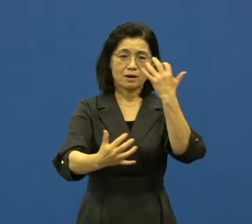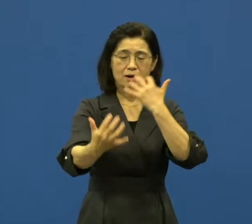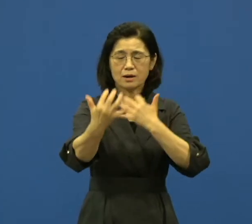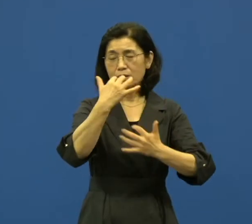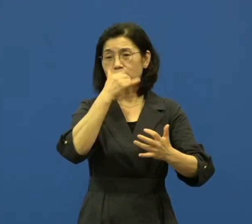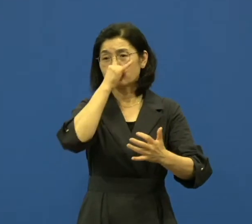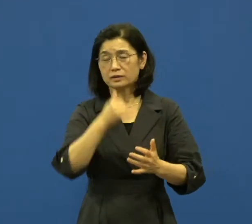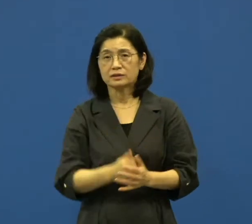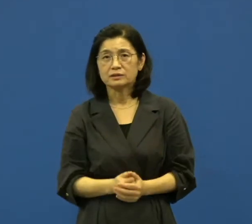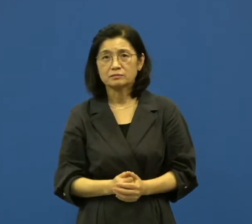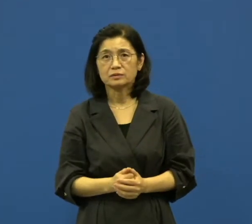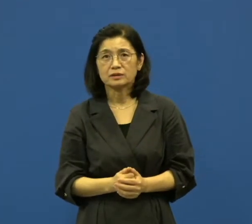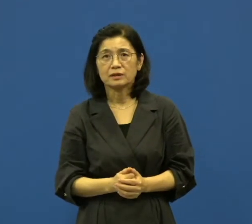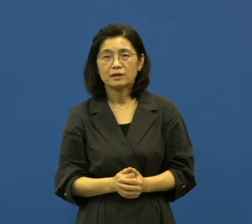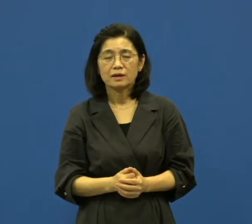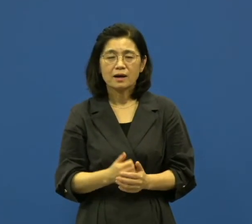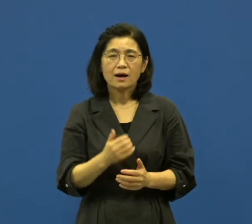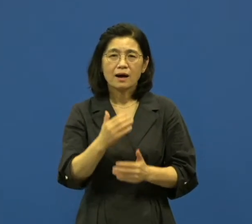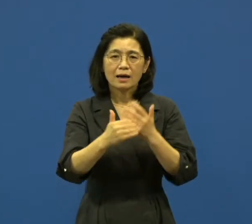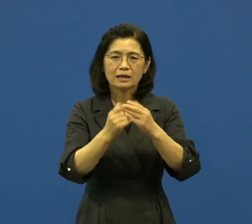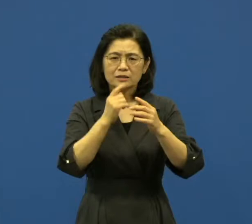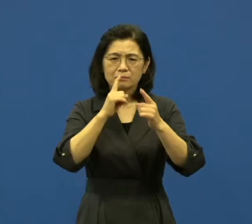자리가 그러므로 전쟁입니다.